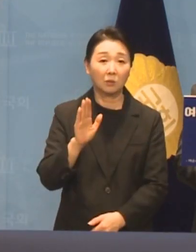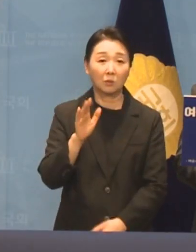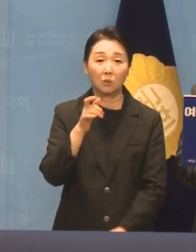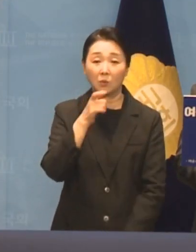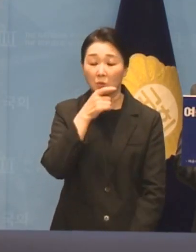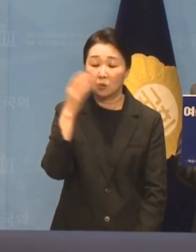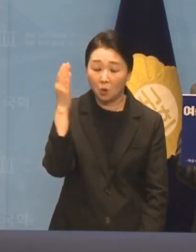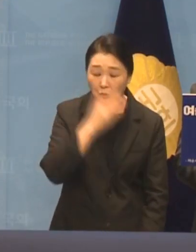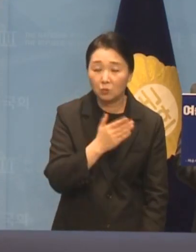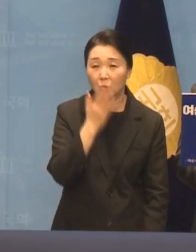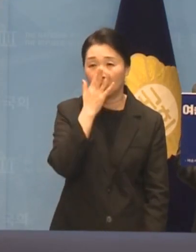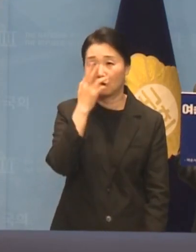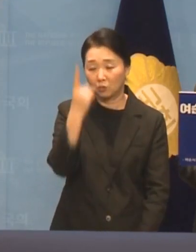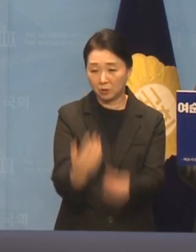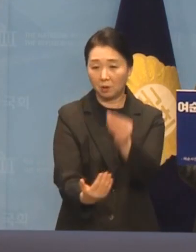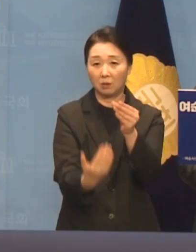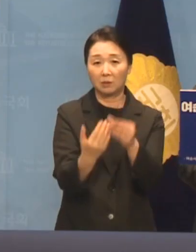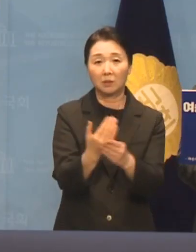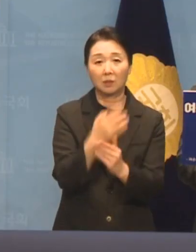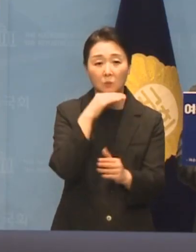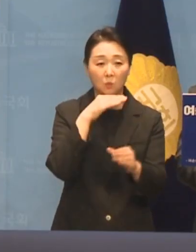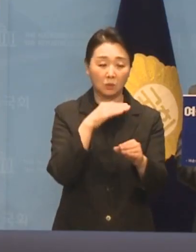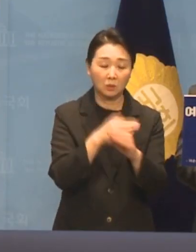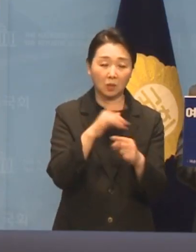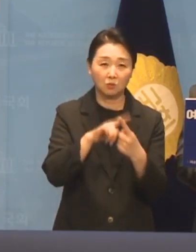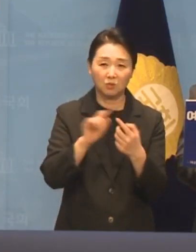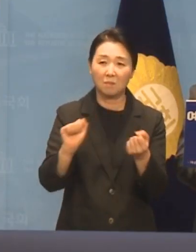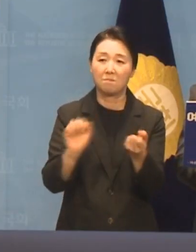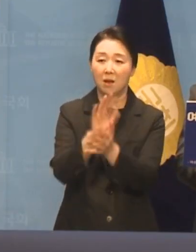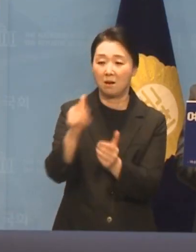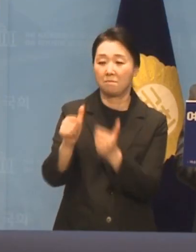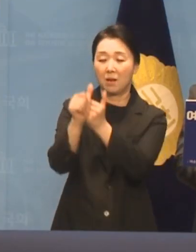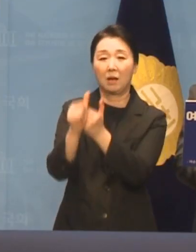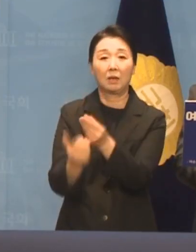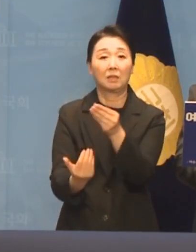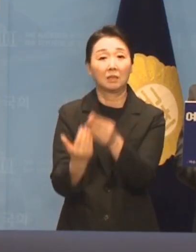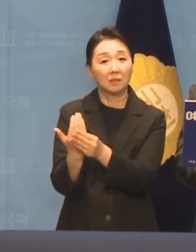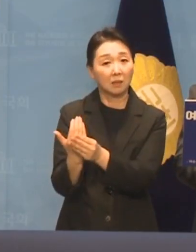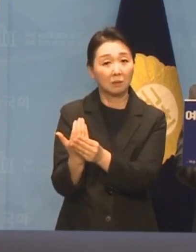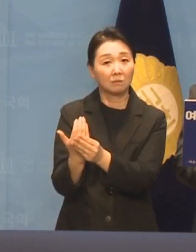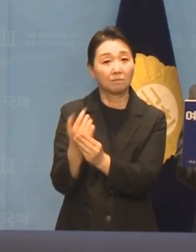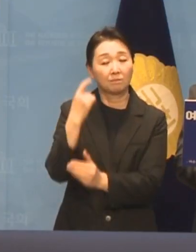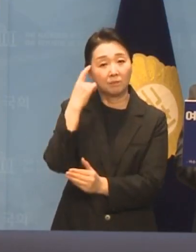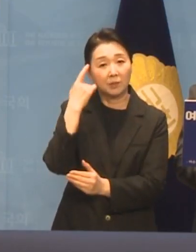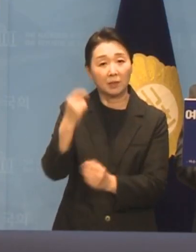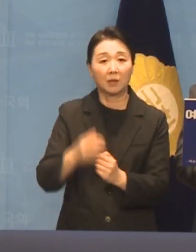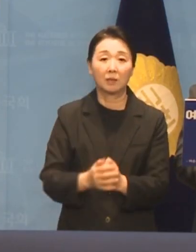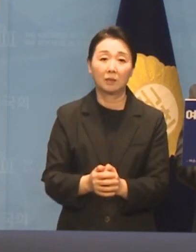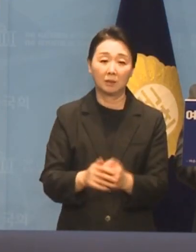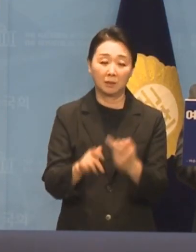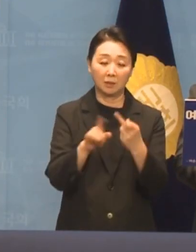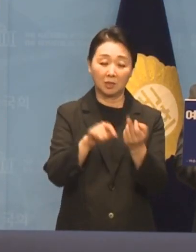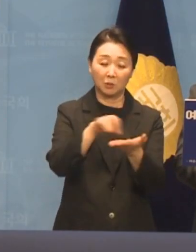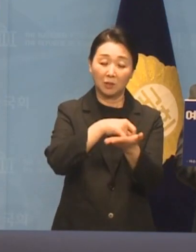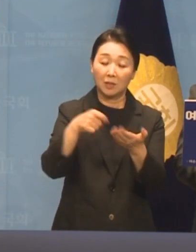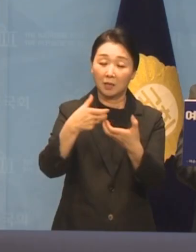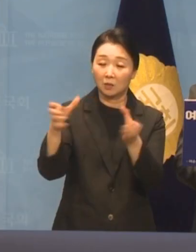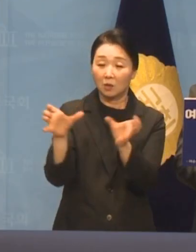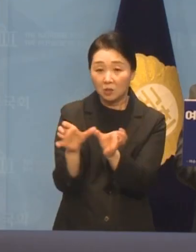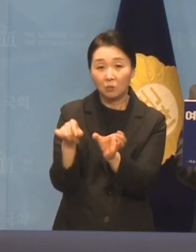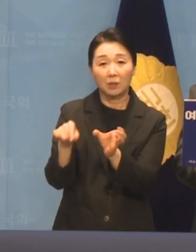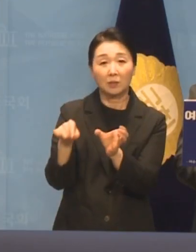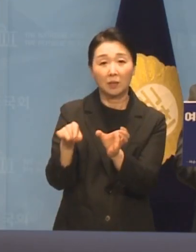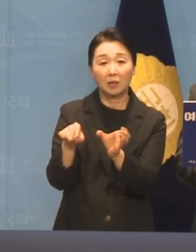사건을 공산주의 반란으로 몰아가고 있습니다. 지난해 12월 작성 기획단은